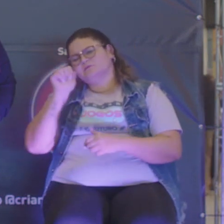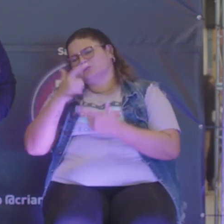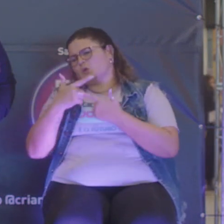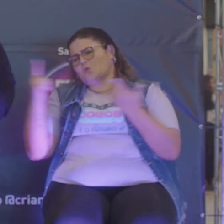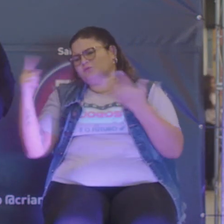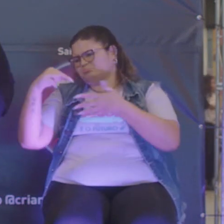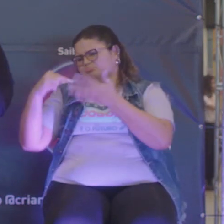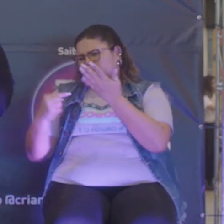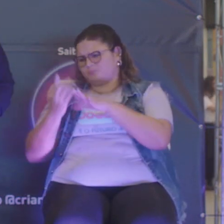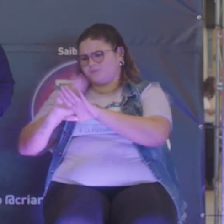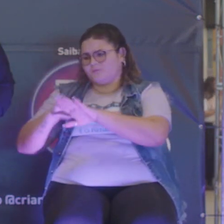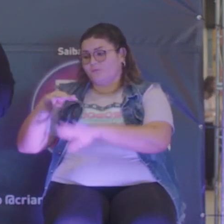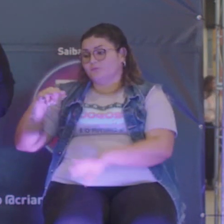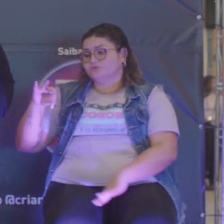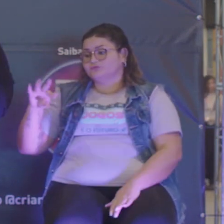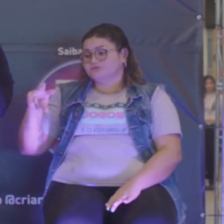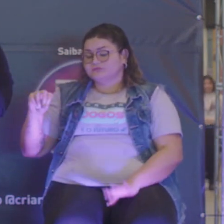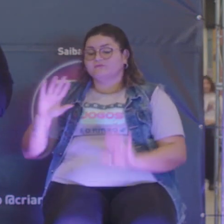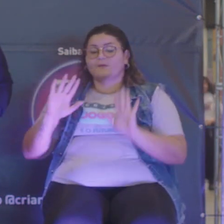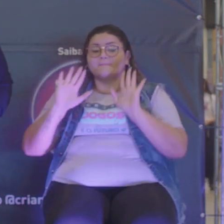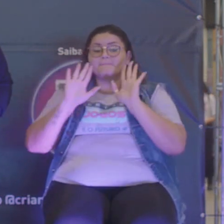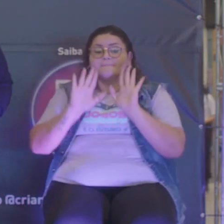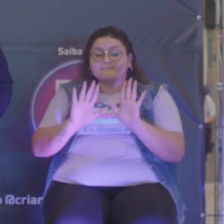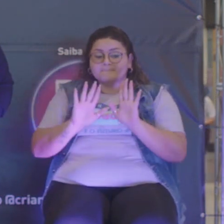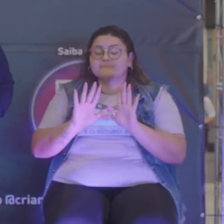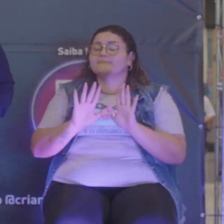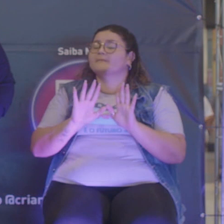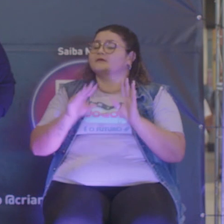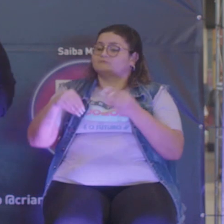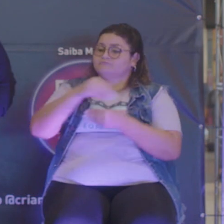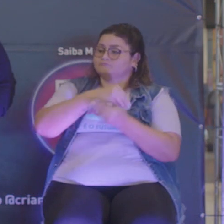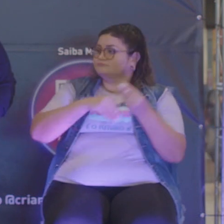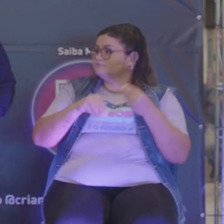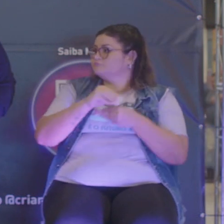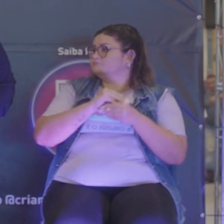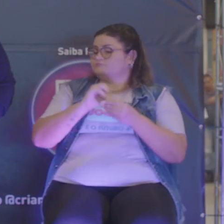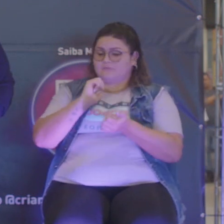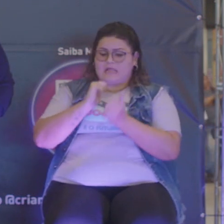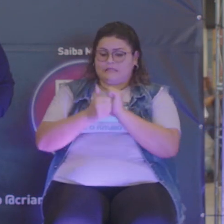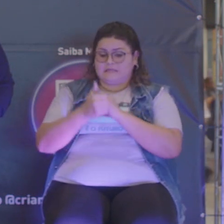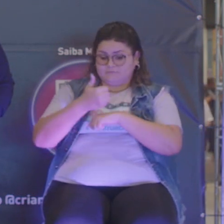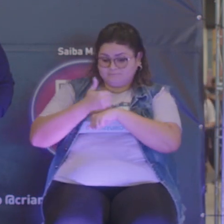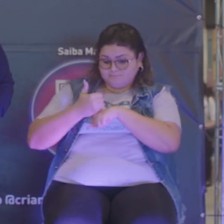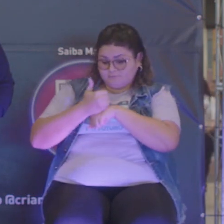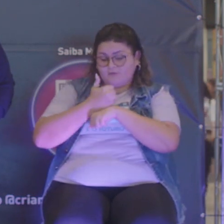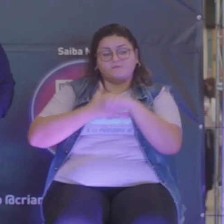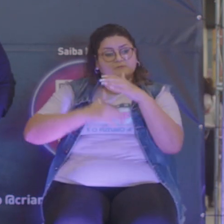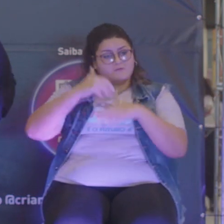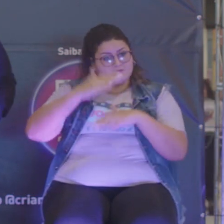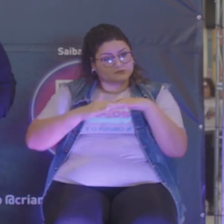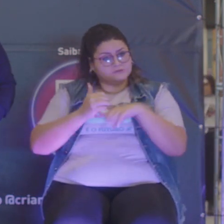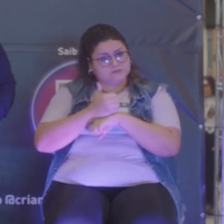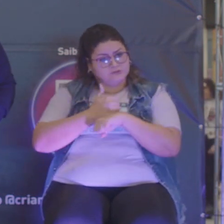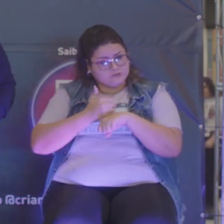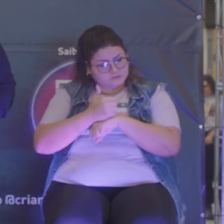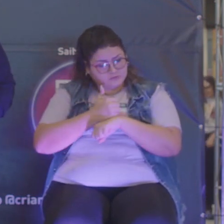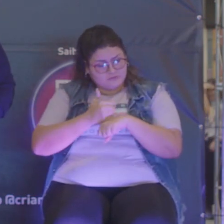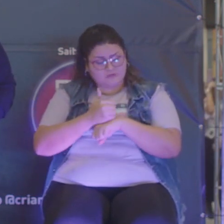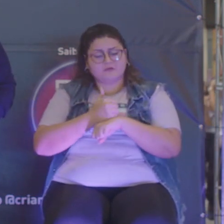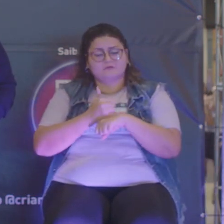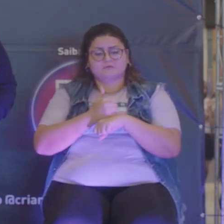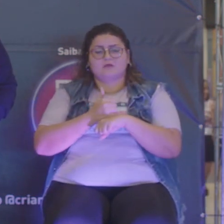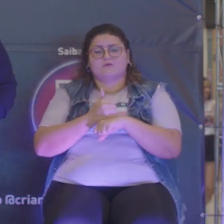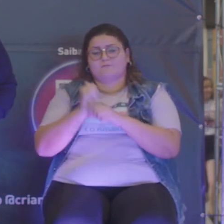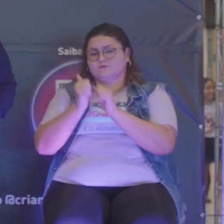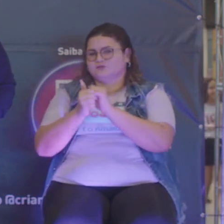motivos, mas eu já consigo competir ao mesmo nível que um atleta profissional, se eu treinar, se eu, enfim, me dedicar. No futebol